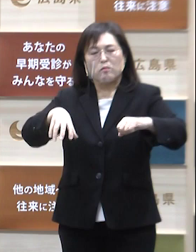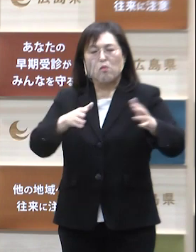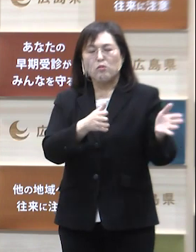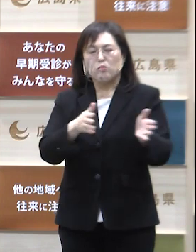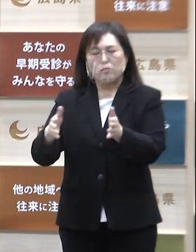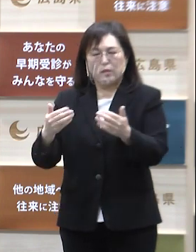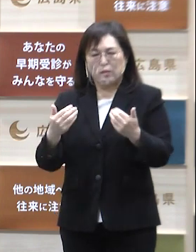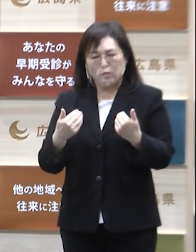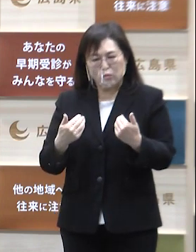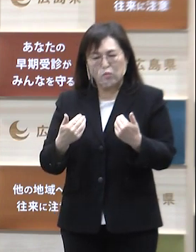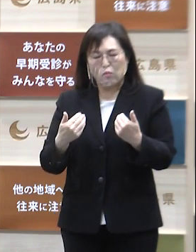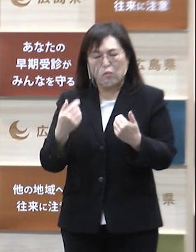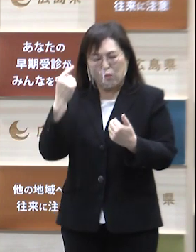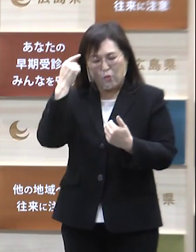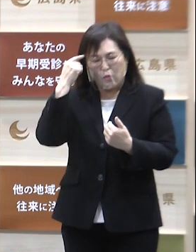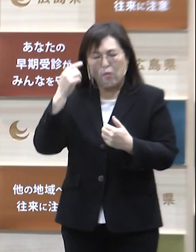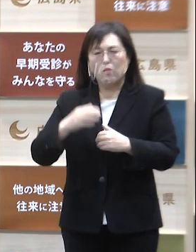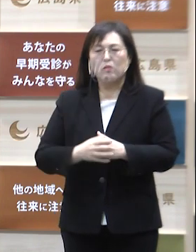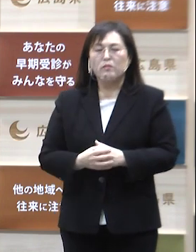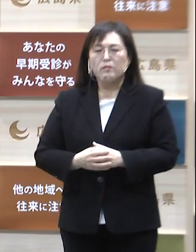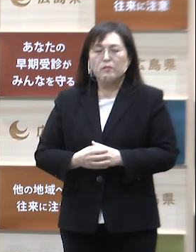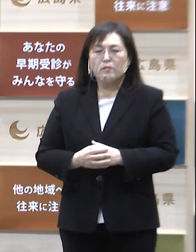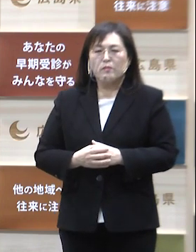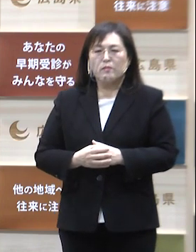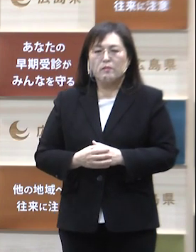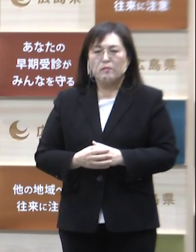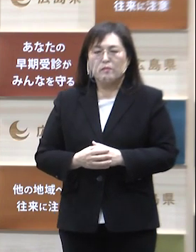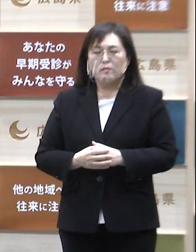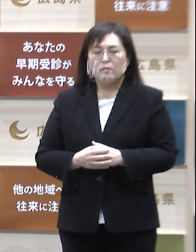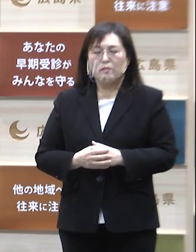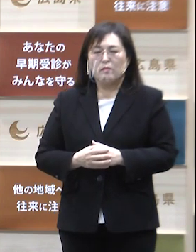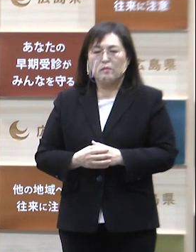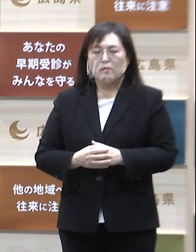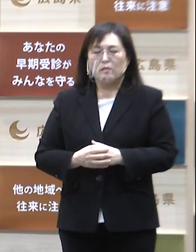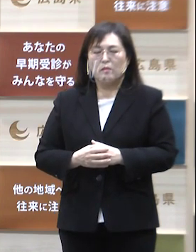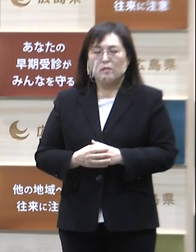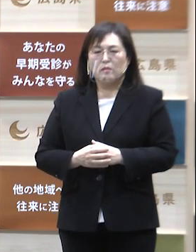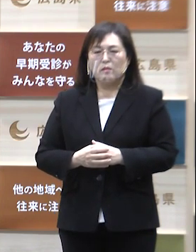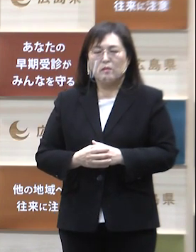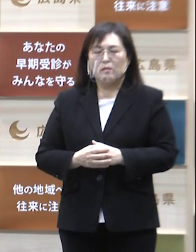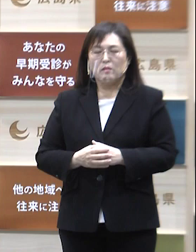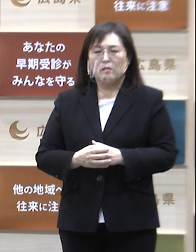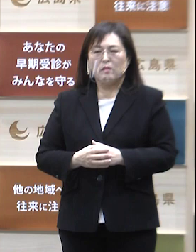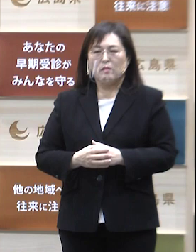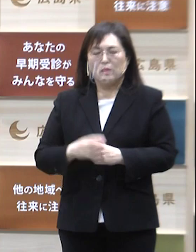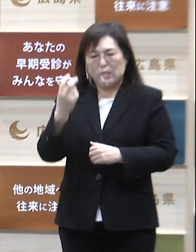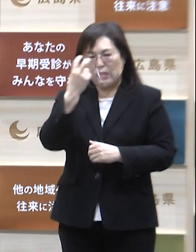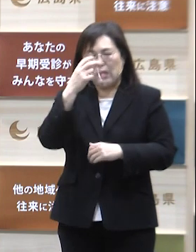ということがあって、で、まあ、それを、まあ、どういう形で使うのがいいのかということをですね、